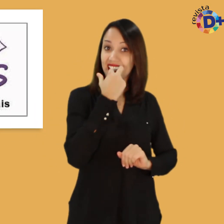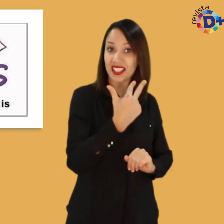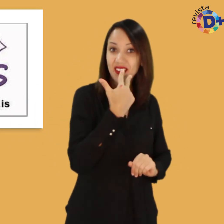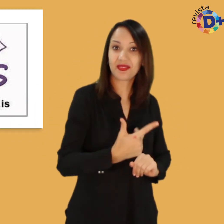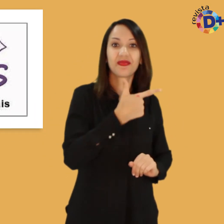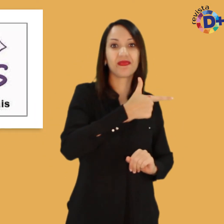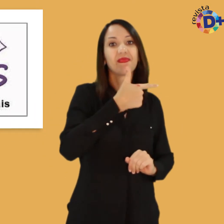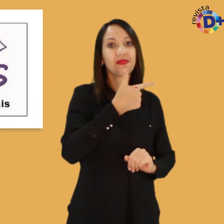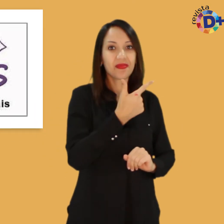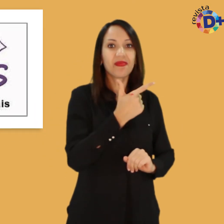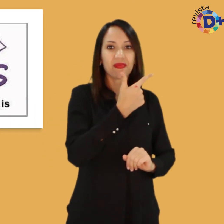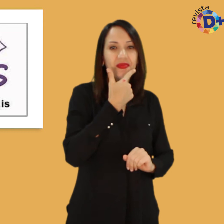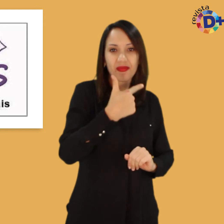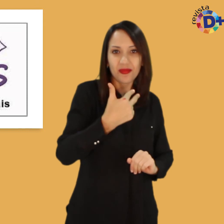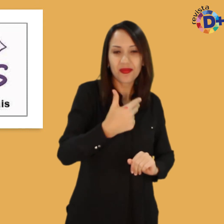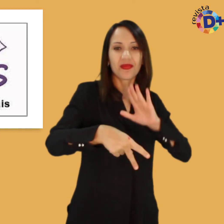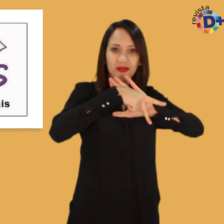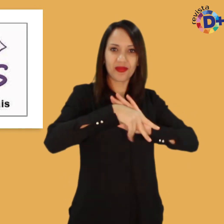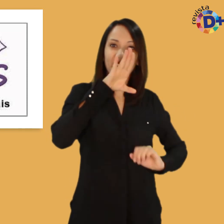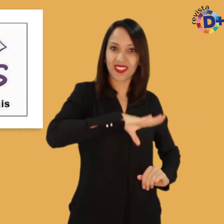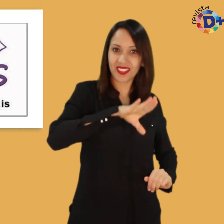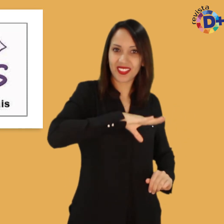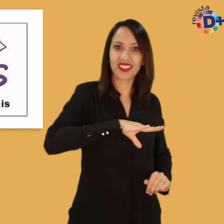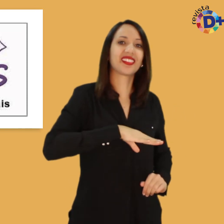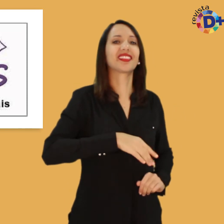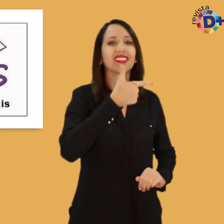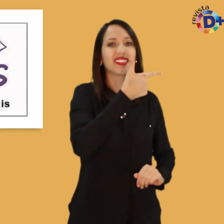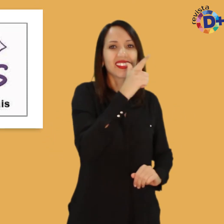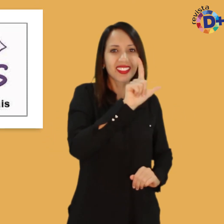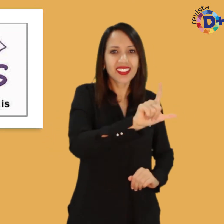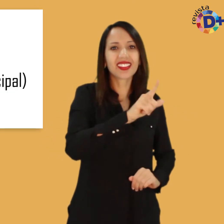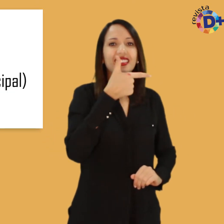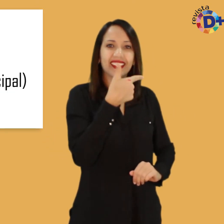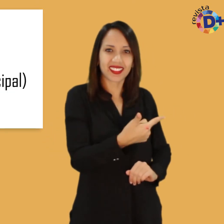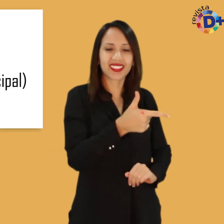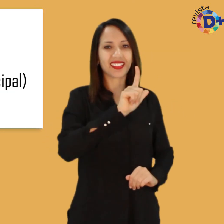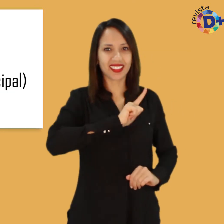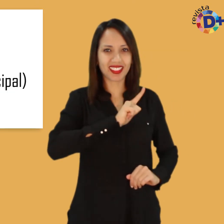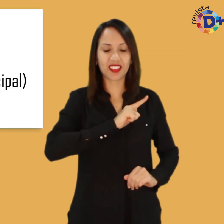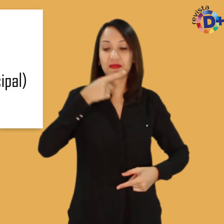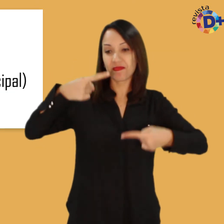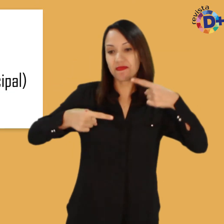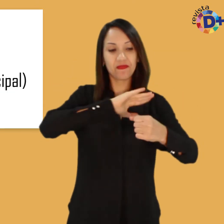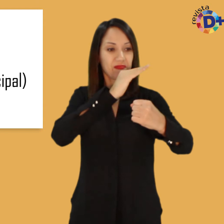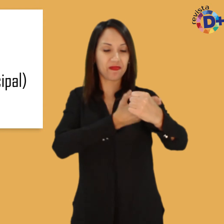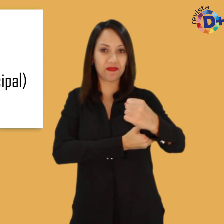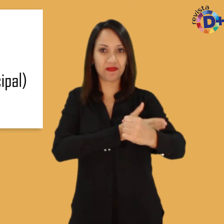língua. A lei também impõe que o poder público, federal, estadual e municipal